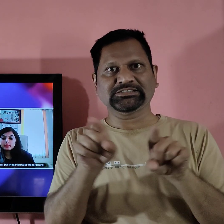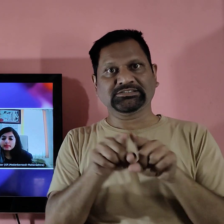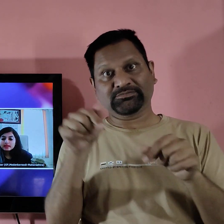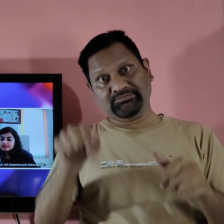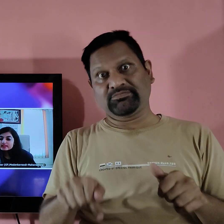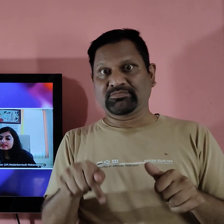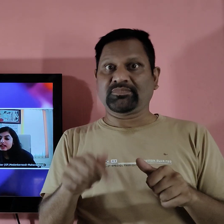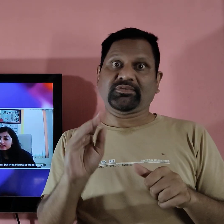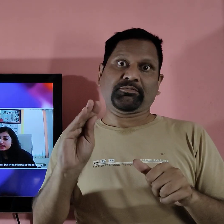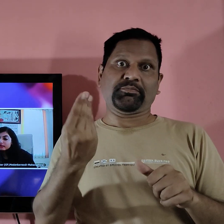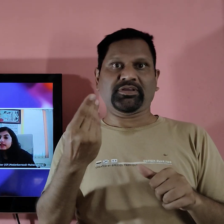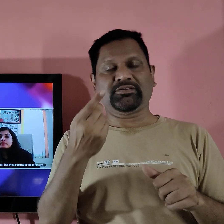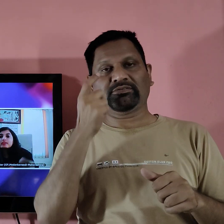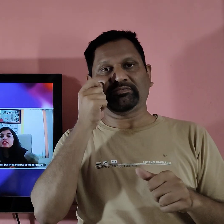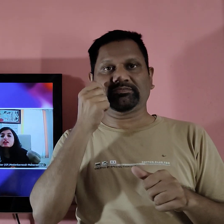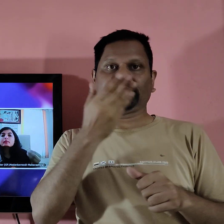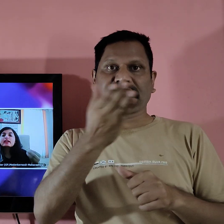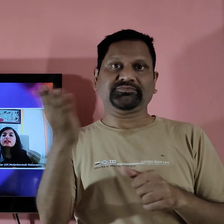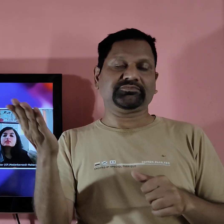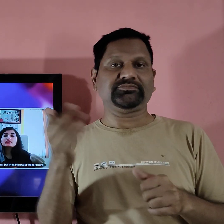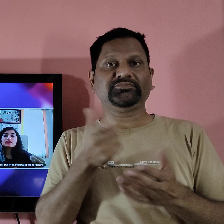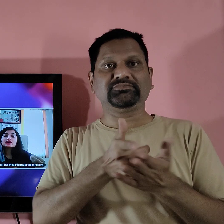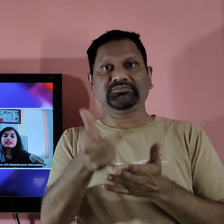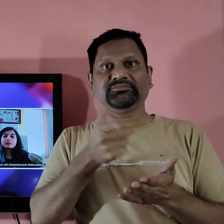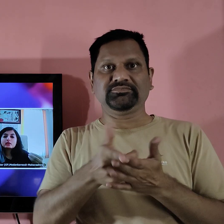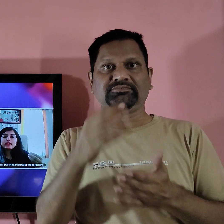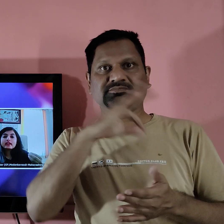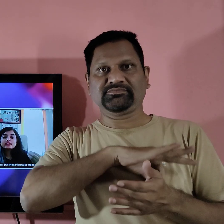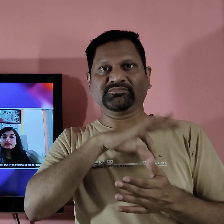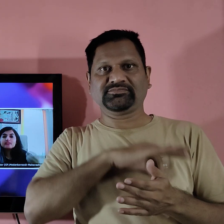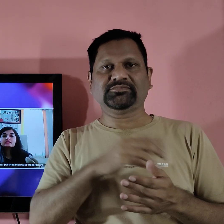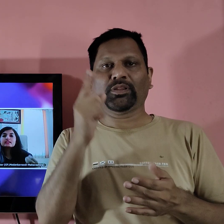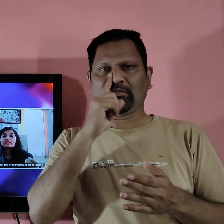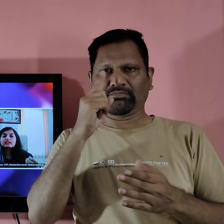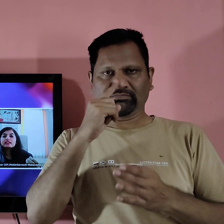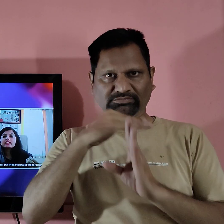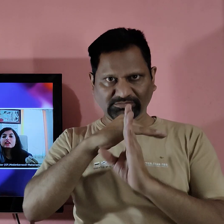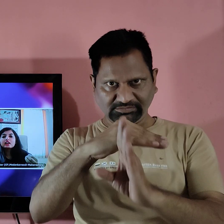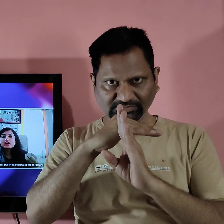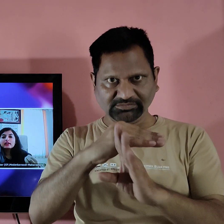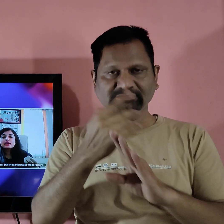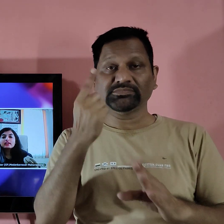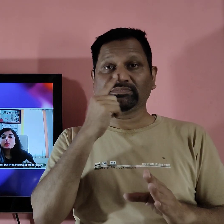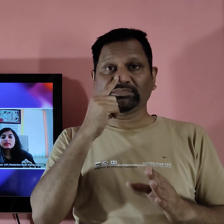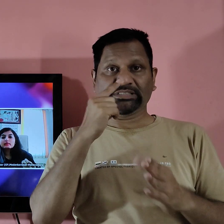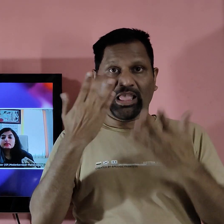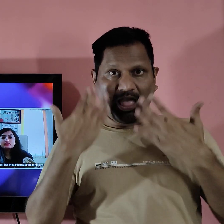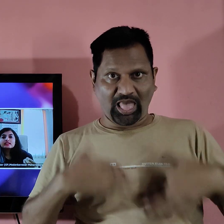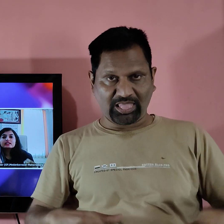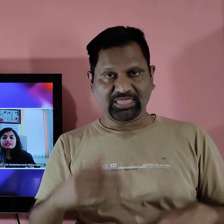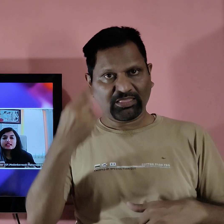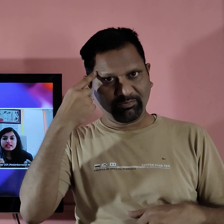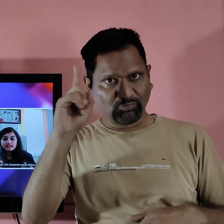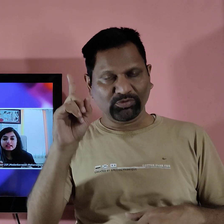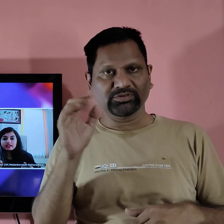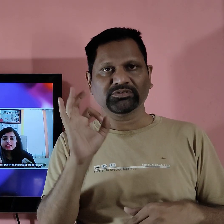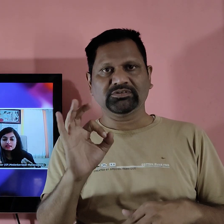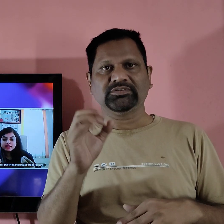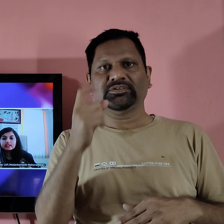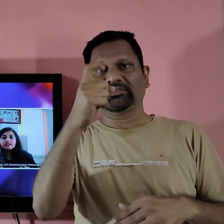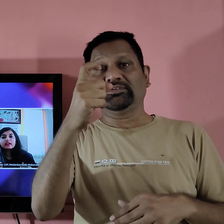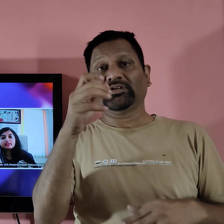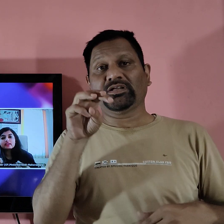बहुत फायदा हुआ। इसके साथ ही हमने महिला सुरक्षा के लिए और महिला की स्वास्थ्य के लिए हमारे गांव में